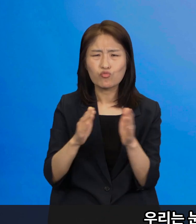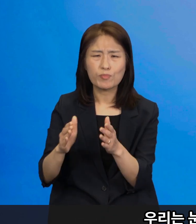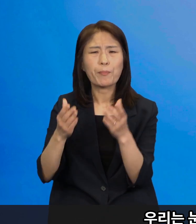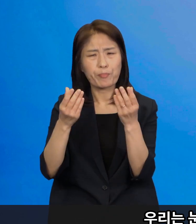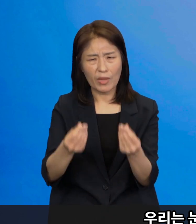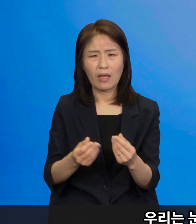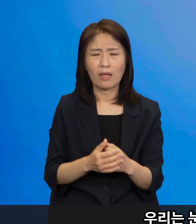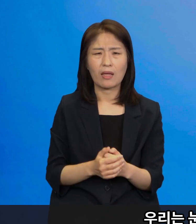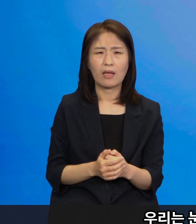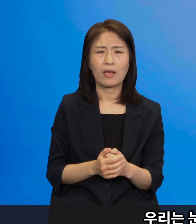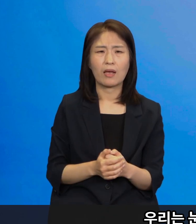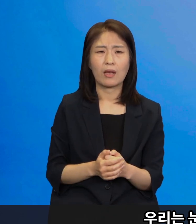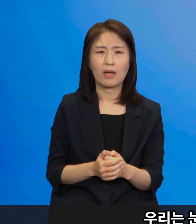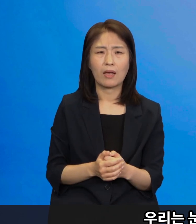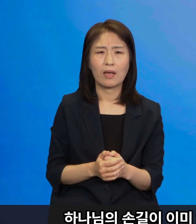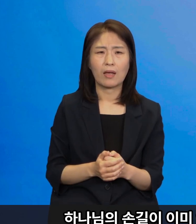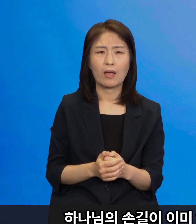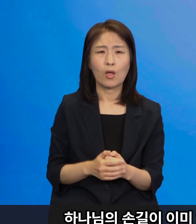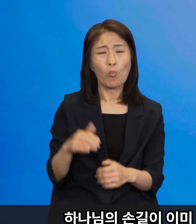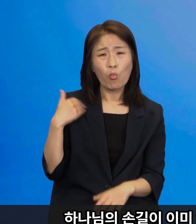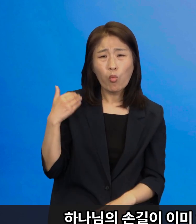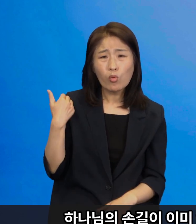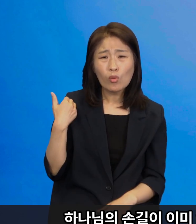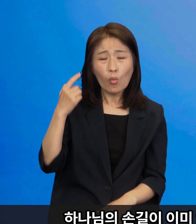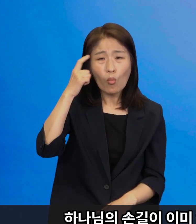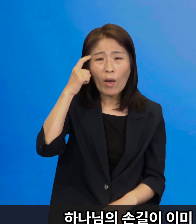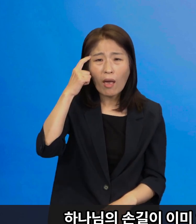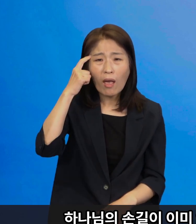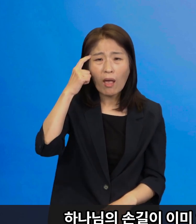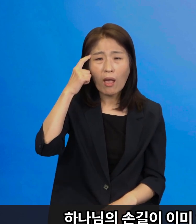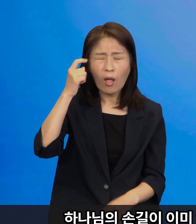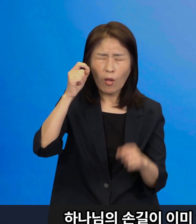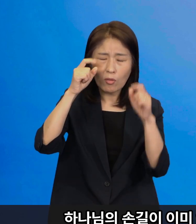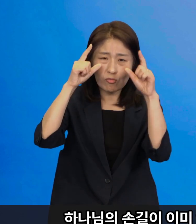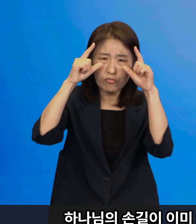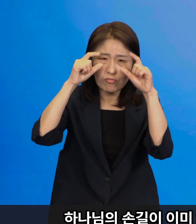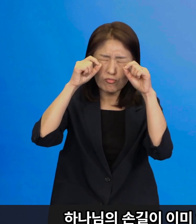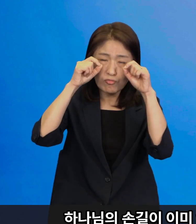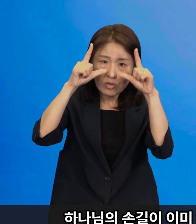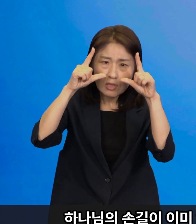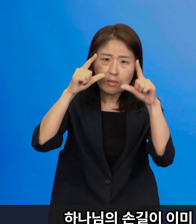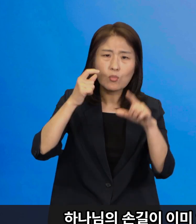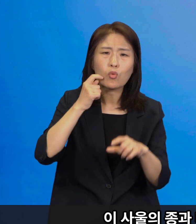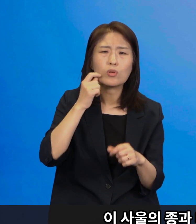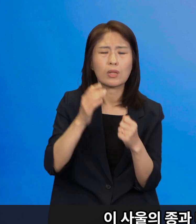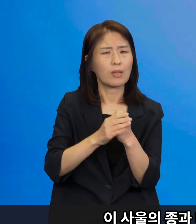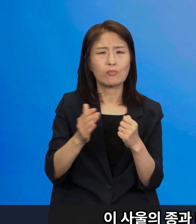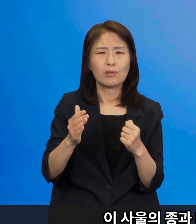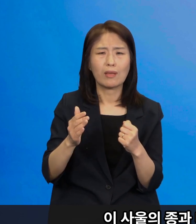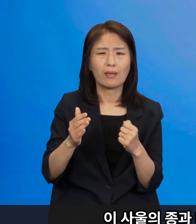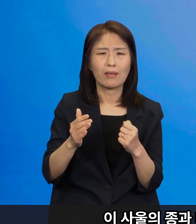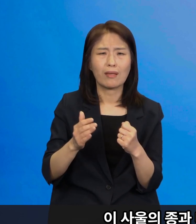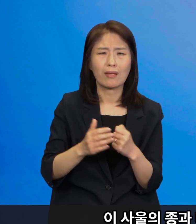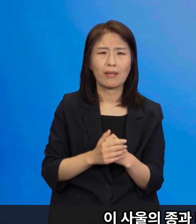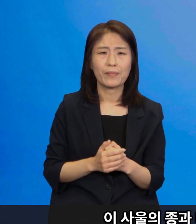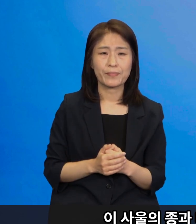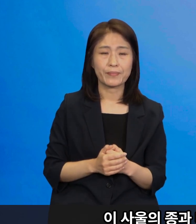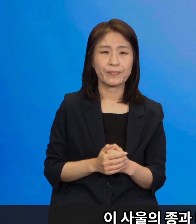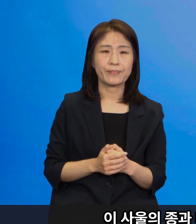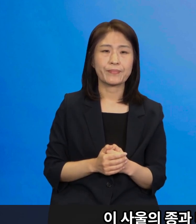우리는 눈만 열리면 돼요. 눈만. 하나님의 손길이 이미 있음을 눈만 열리면 되는 것입니다. 이 사울의